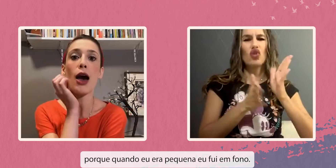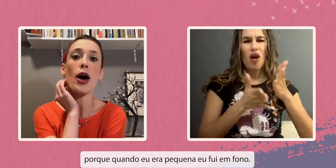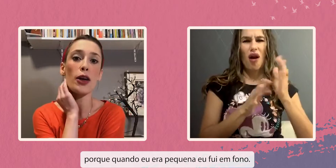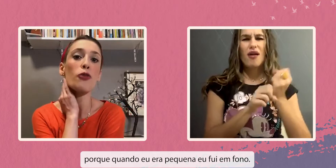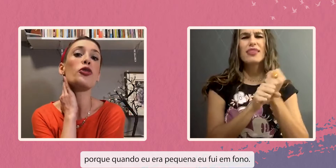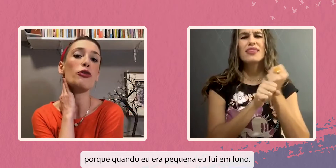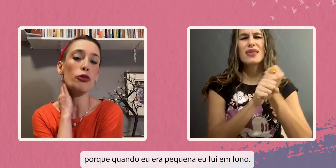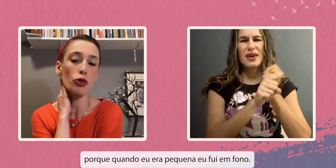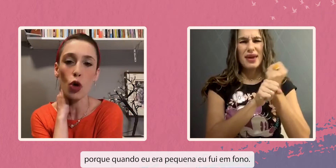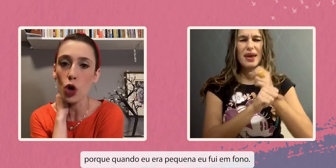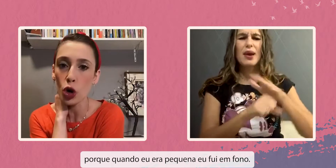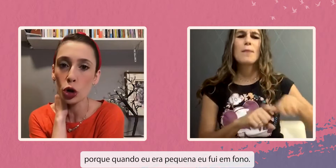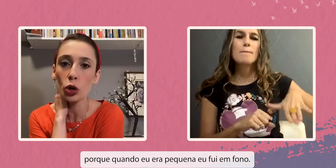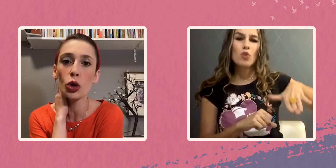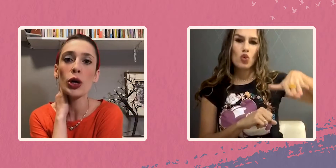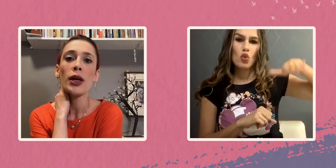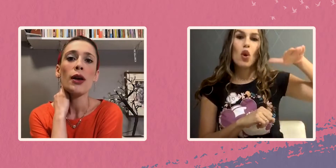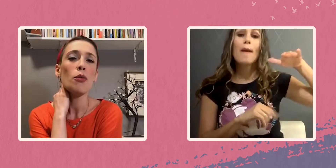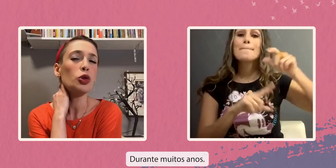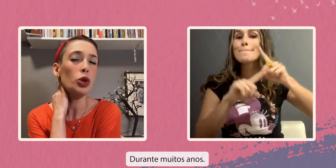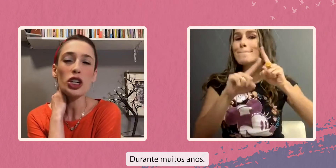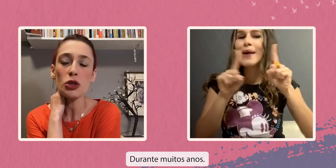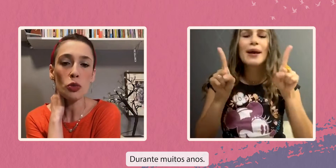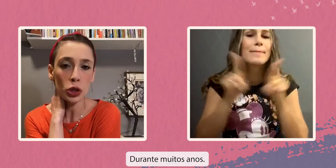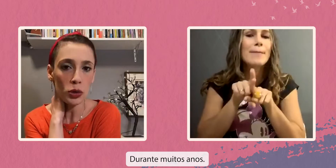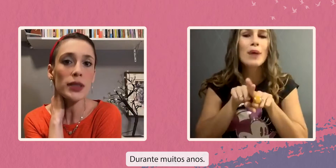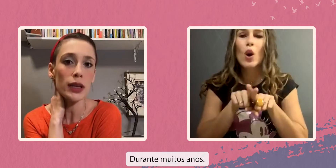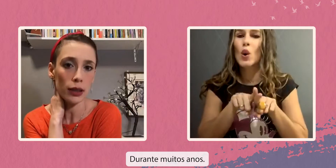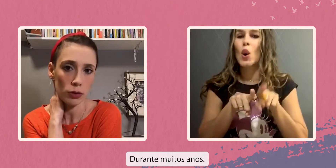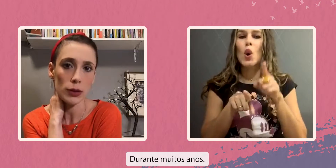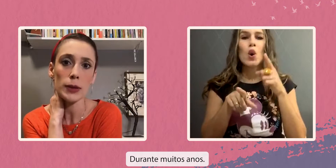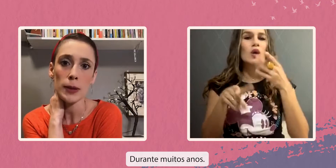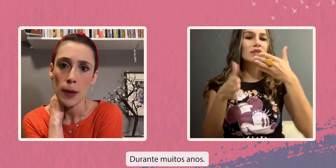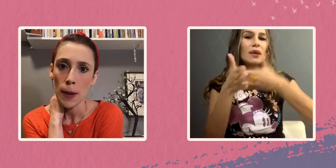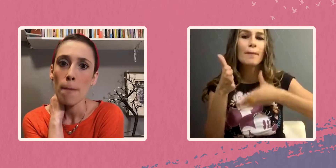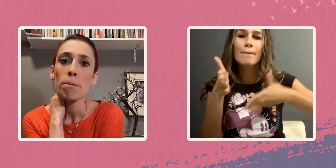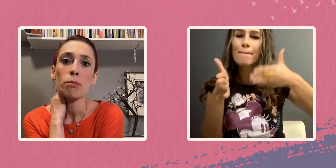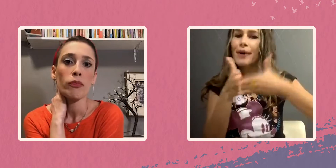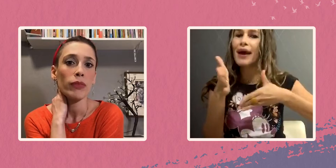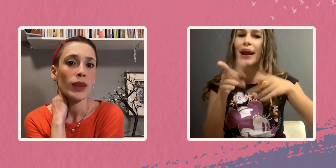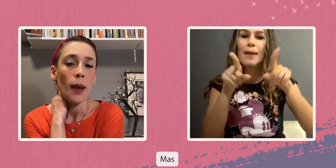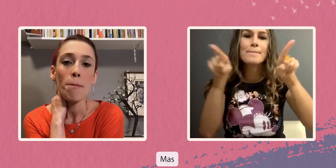pequena, eu fui em fono durante muitos anos.